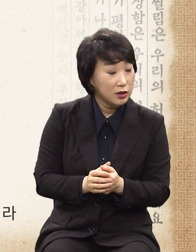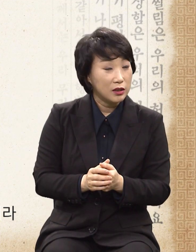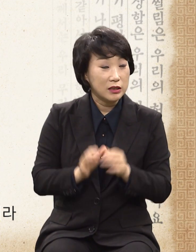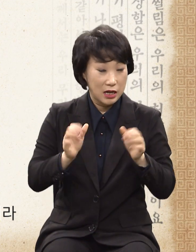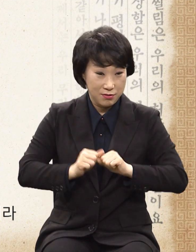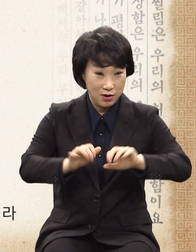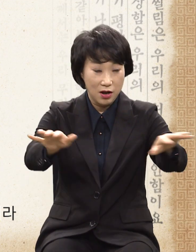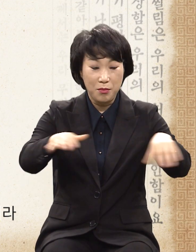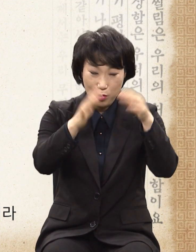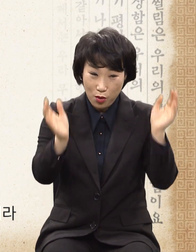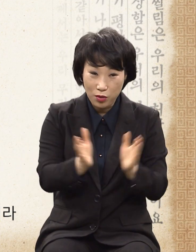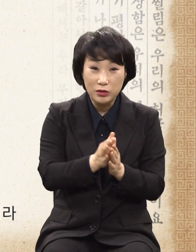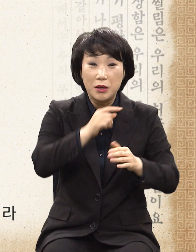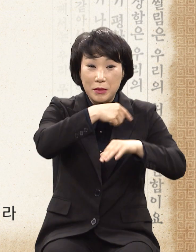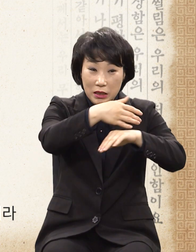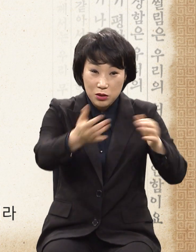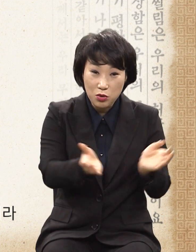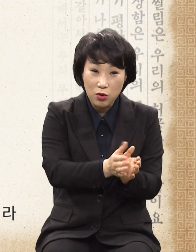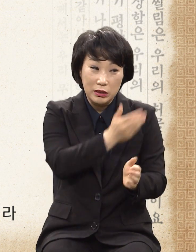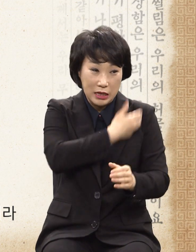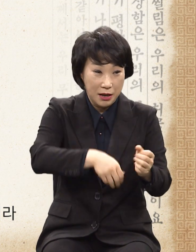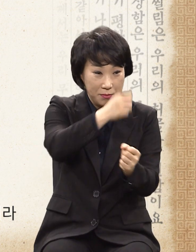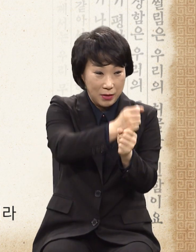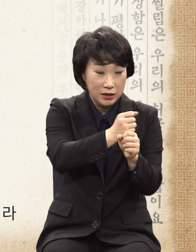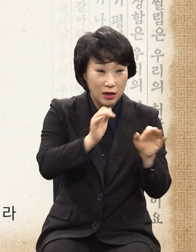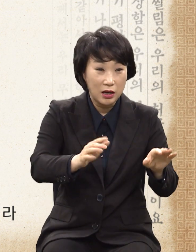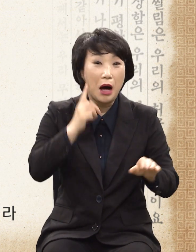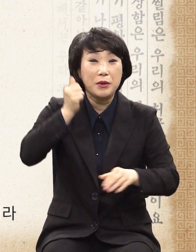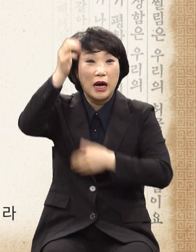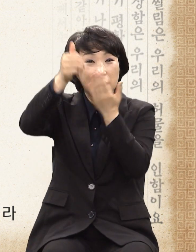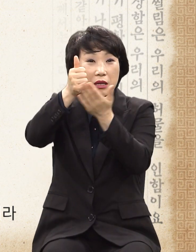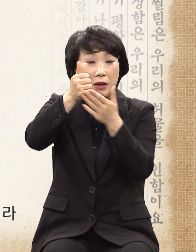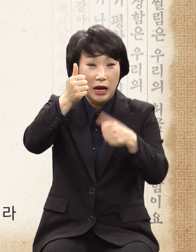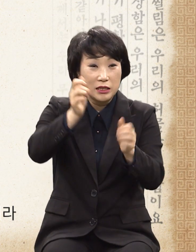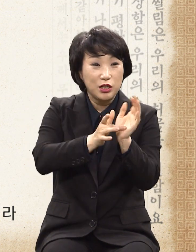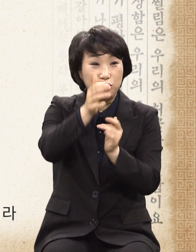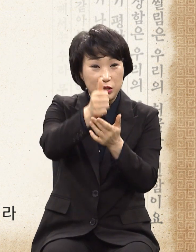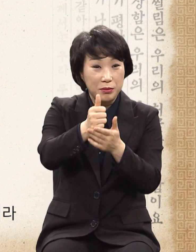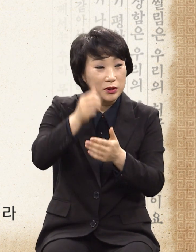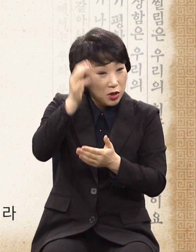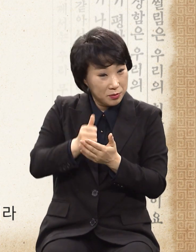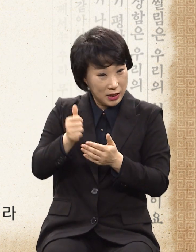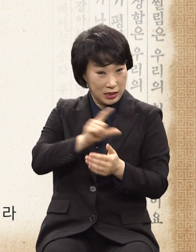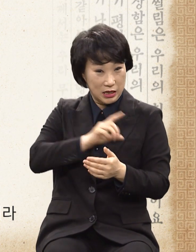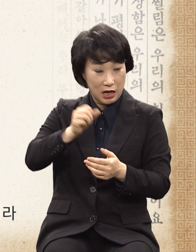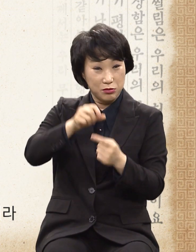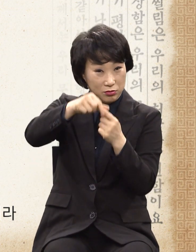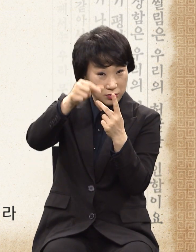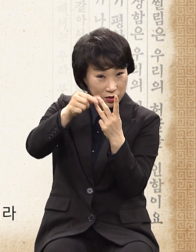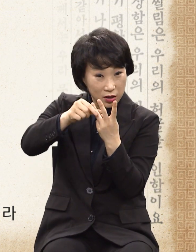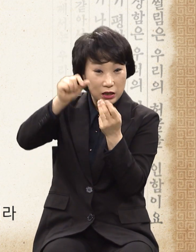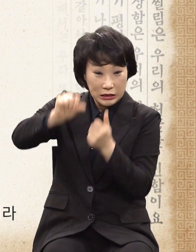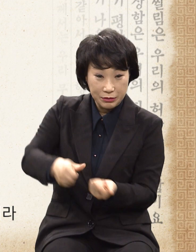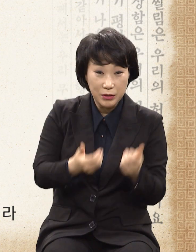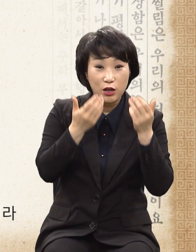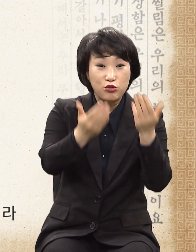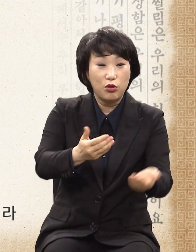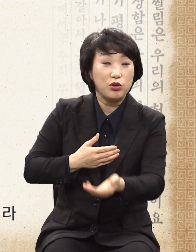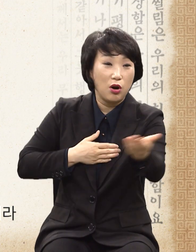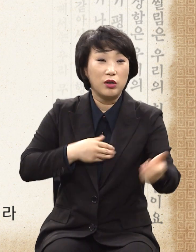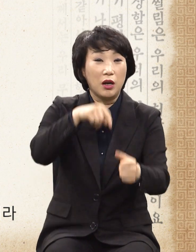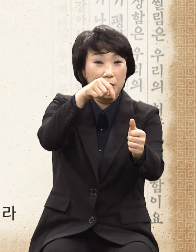모든 족속으로 제자를 삼아 아버지와 아들과 성령의 이름으로 침례를 주고 내가